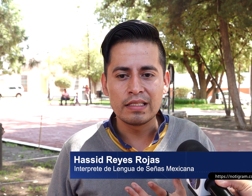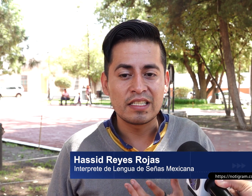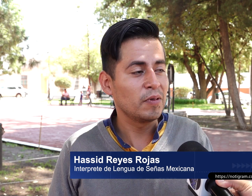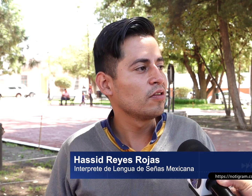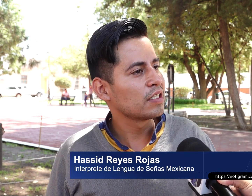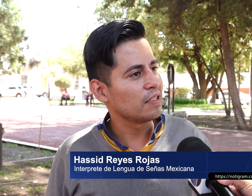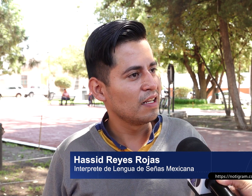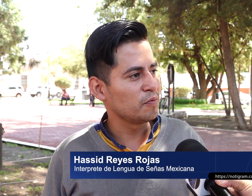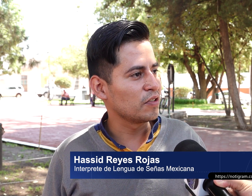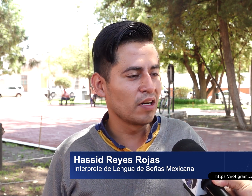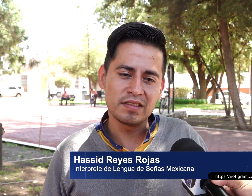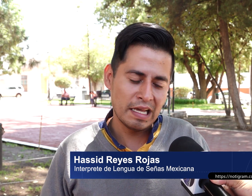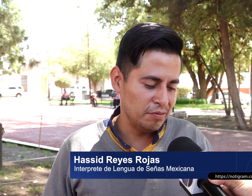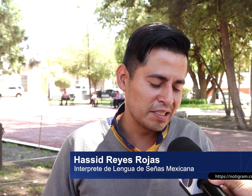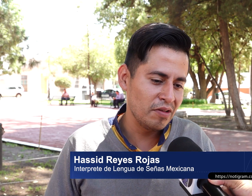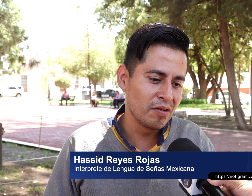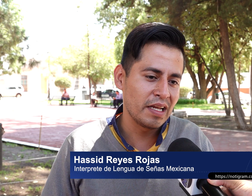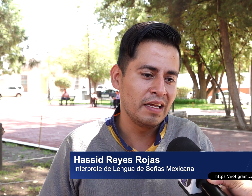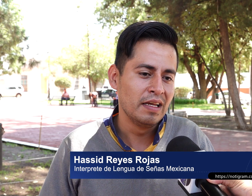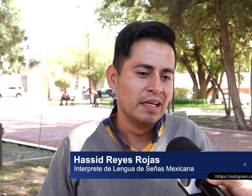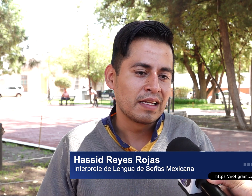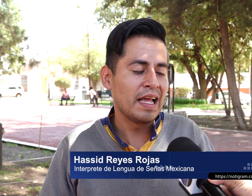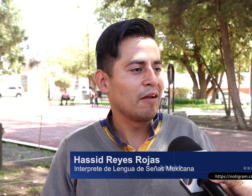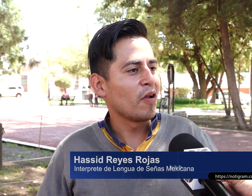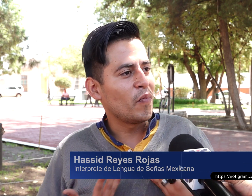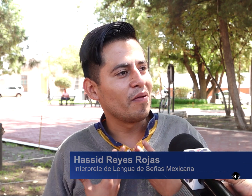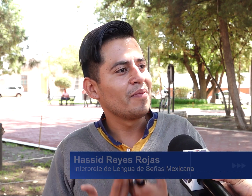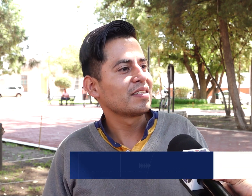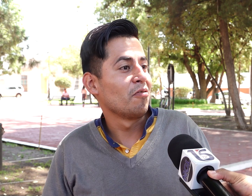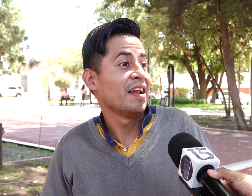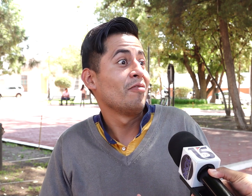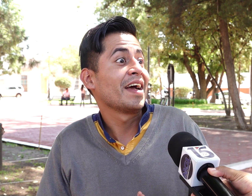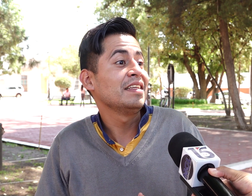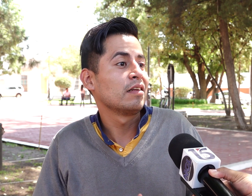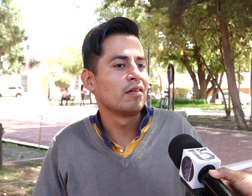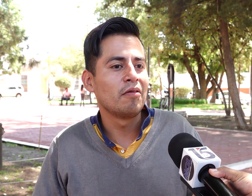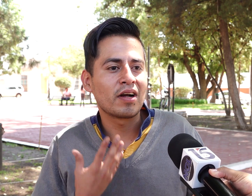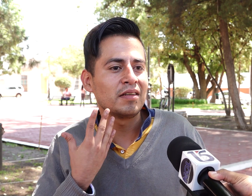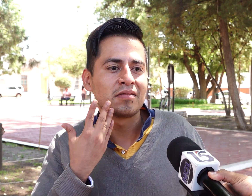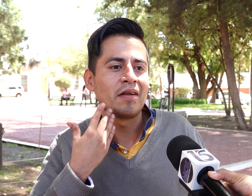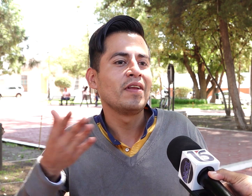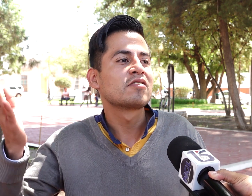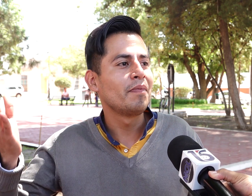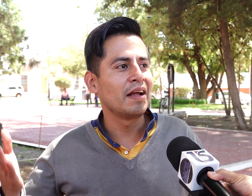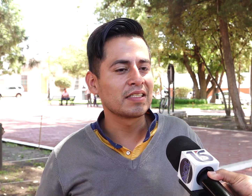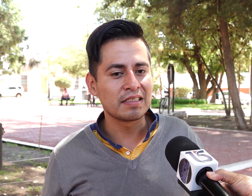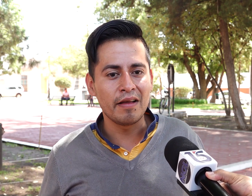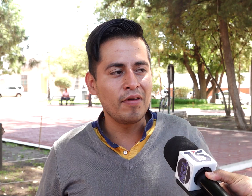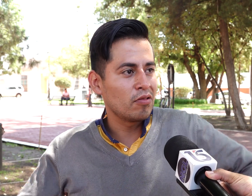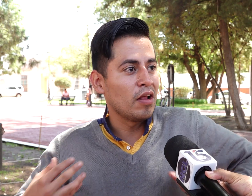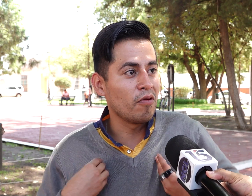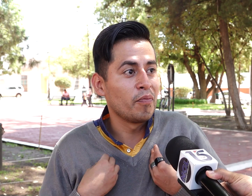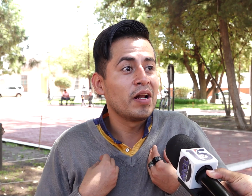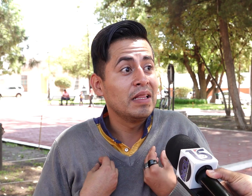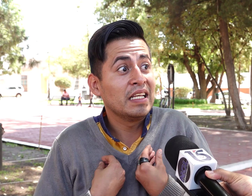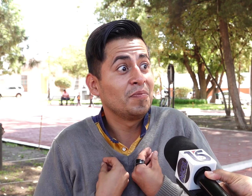entender las expresiones que te dicen las personas. Es bien sabido que el cuerpo habla más que lo que la boca dice, La boca, al final son palabras que se ve